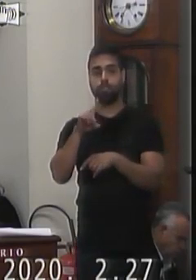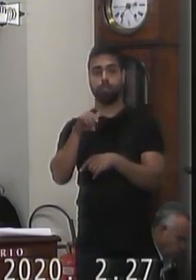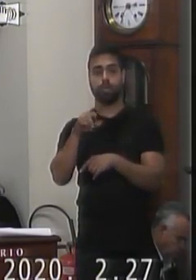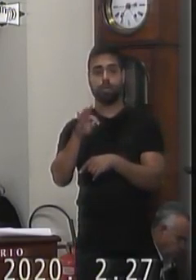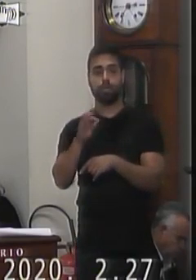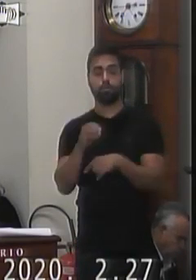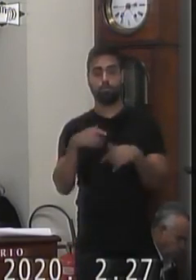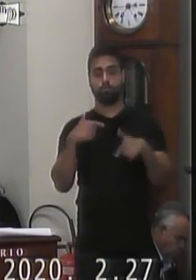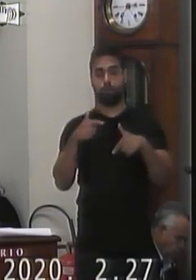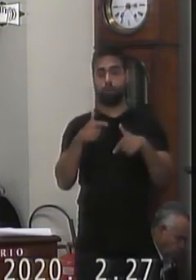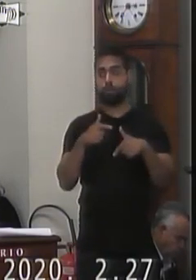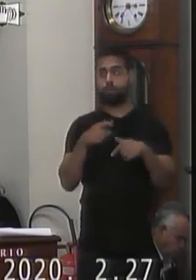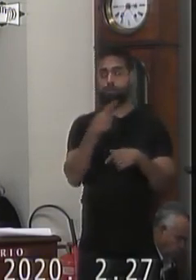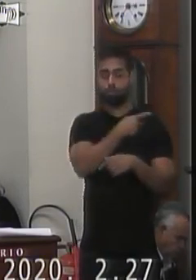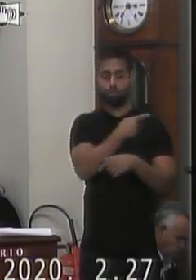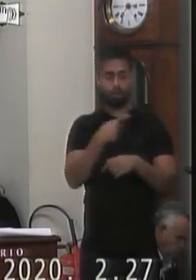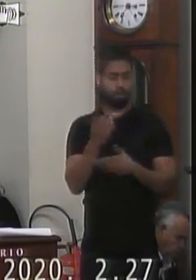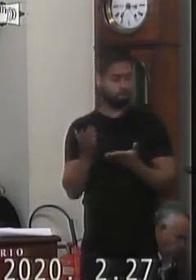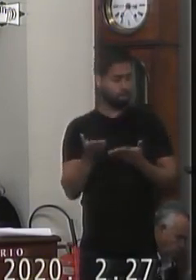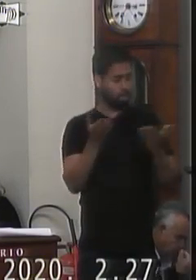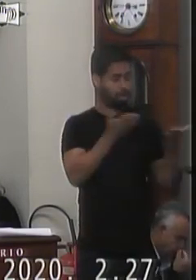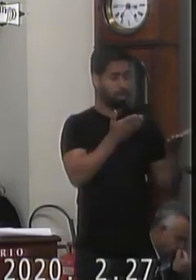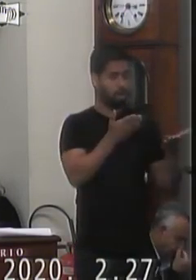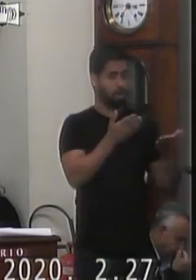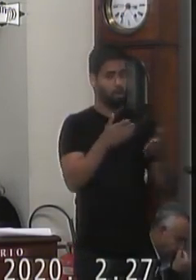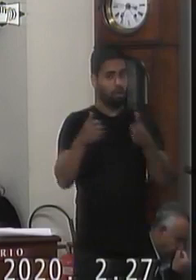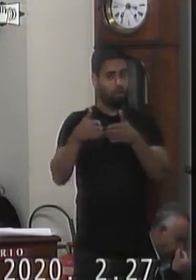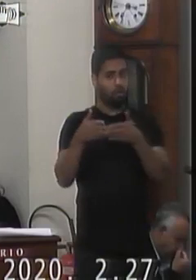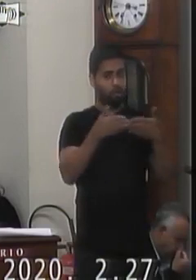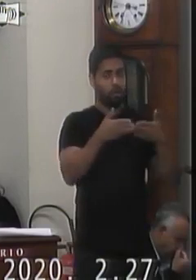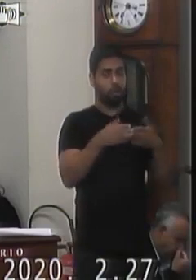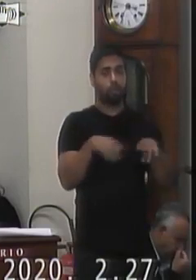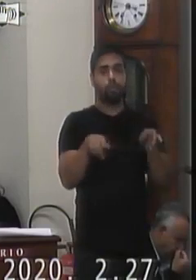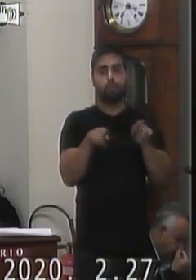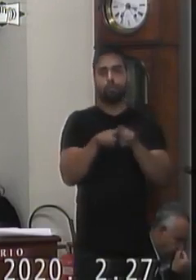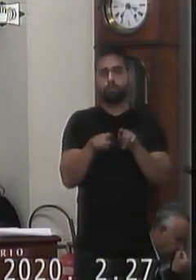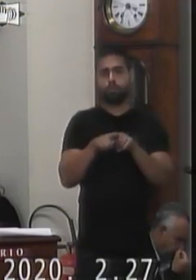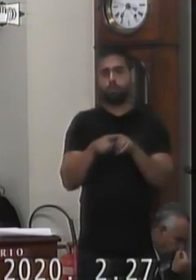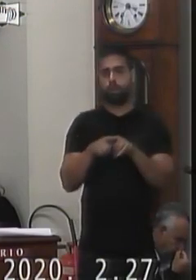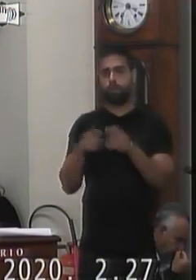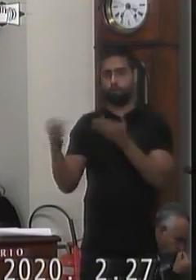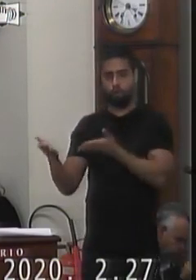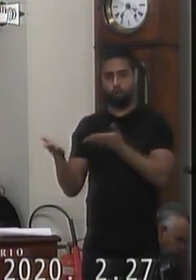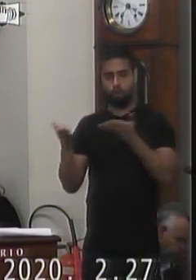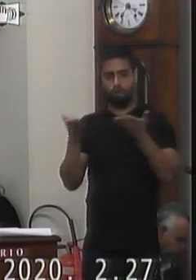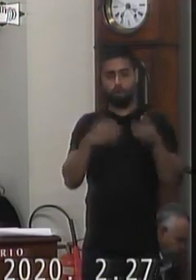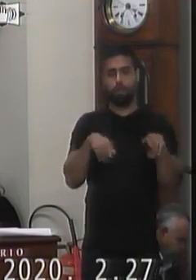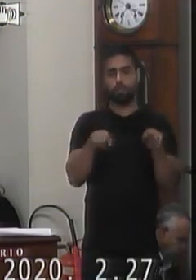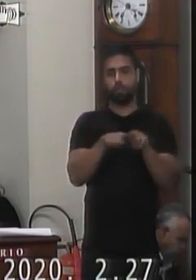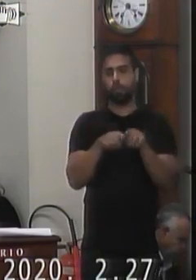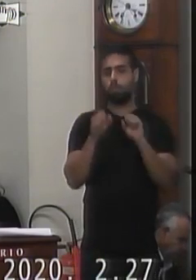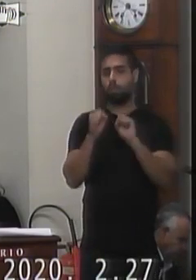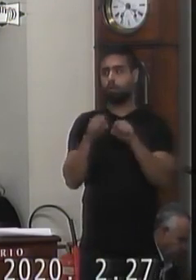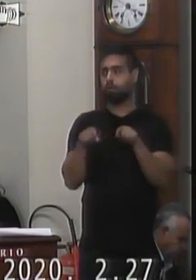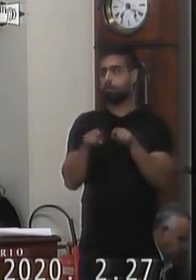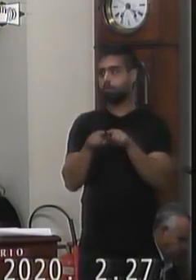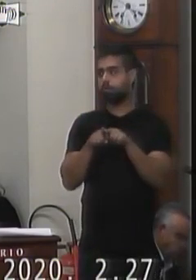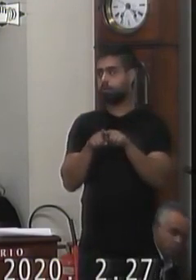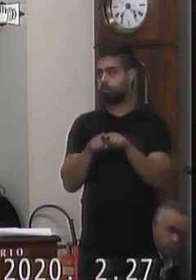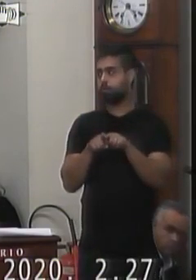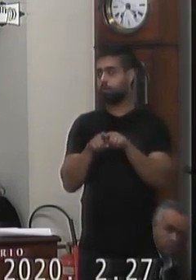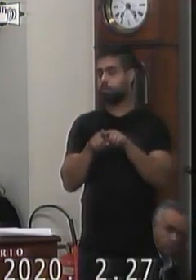para que quando o presidente da Previ vier aqui convocado, que o sindicato venha como convidado, para que possa também ser como